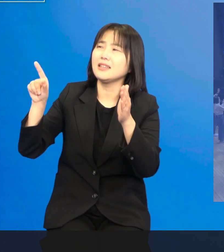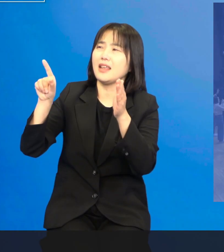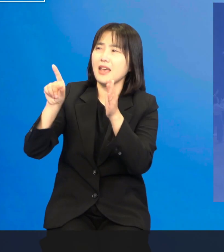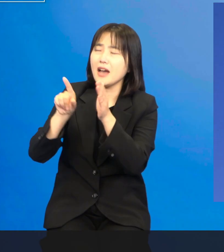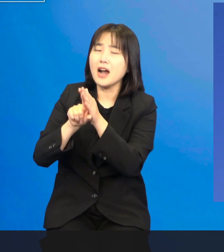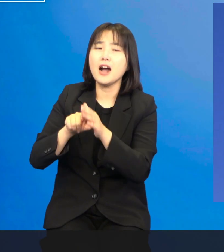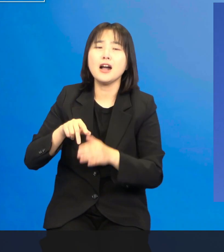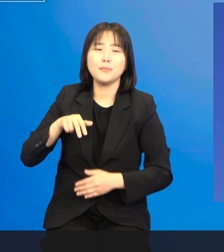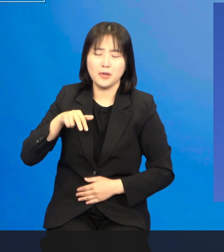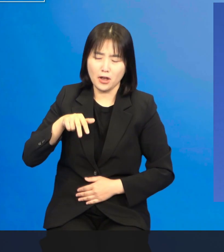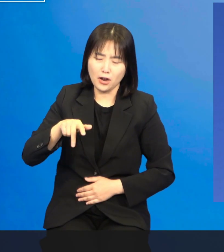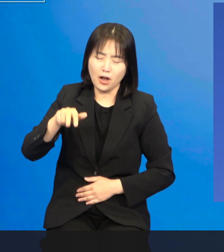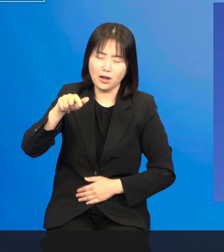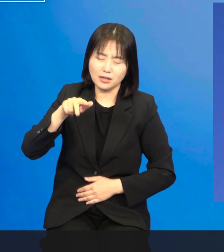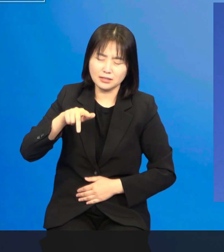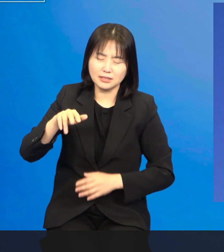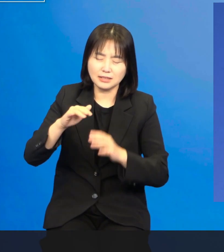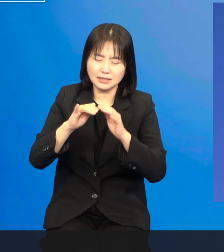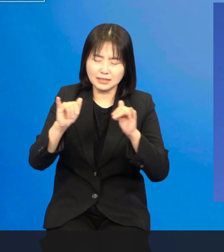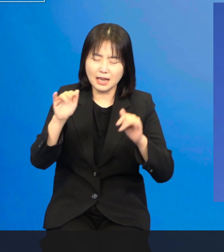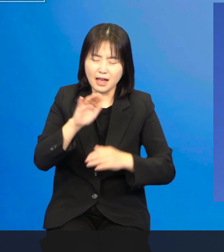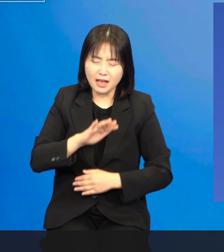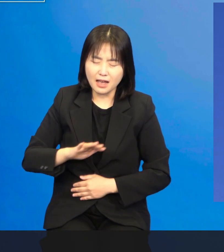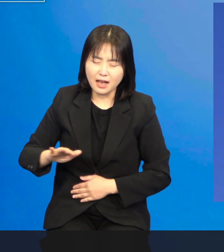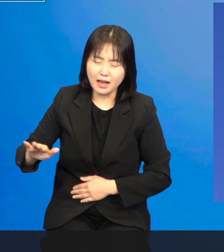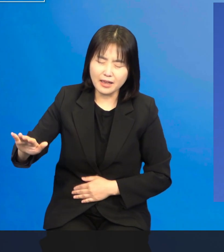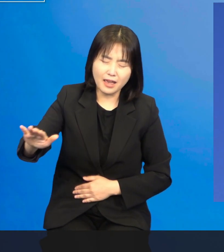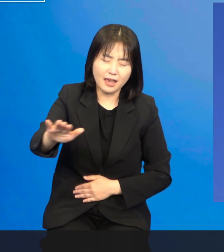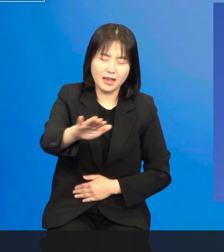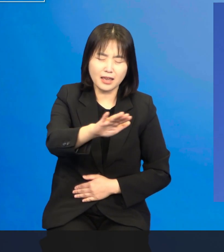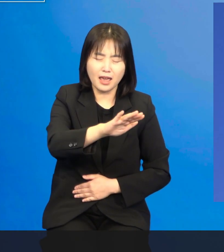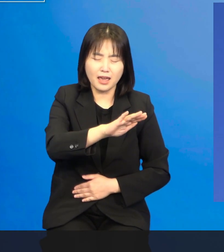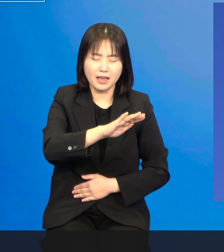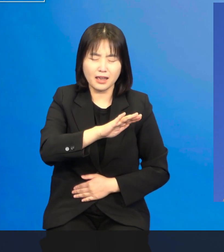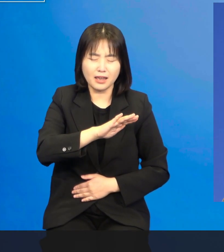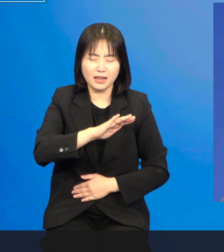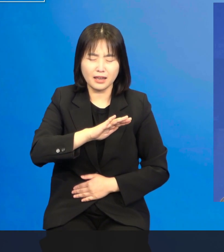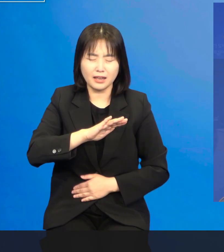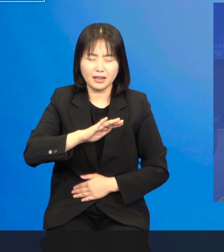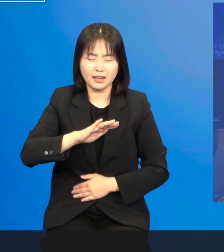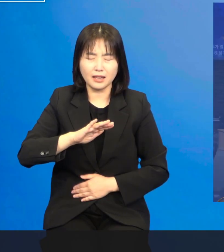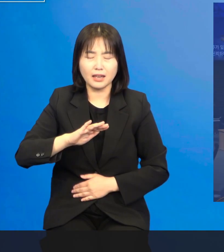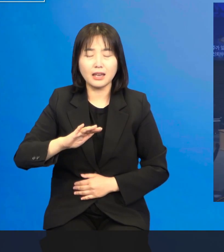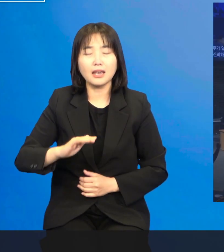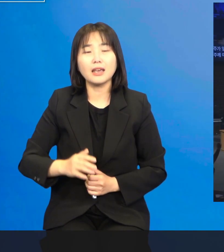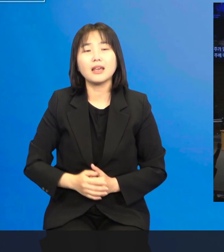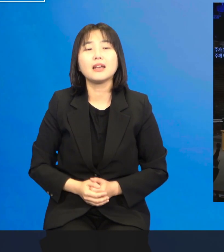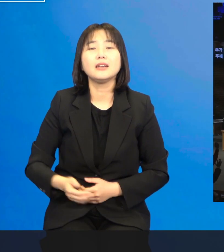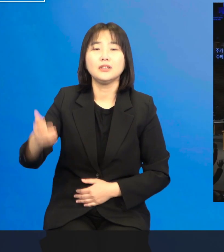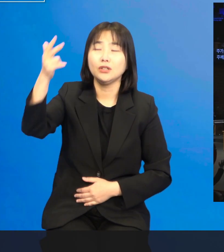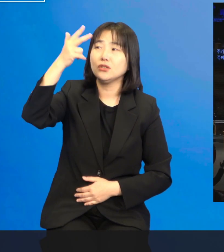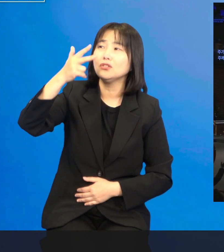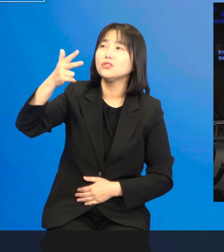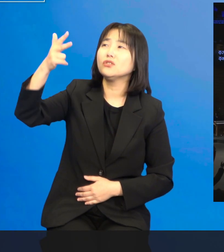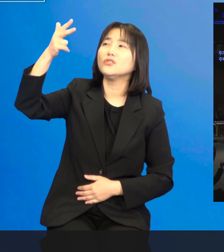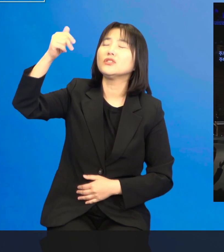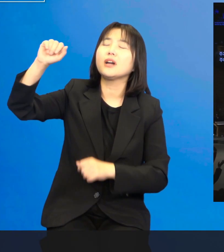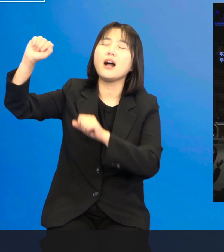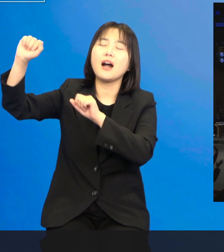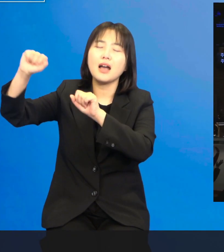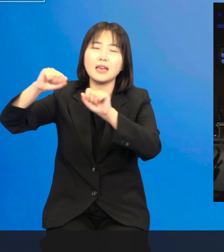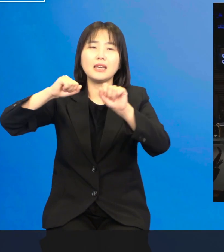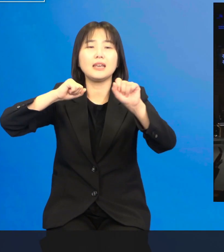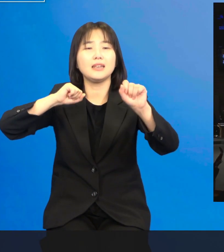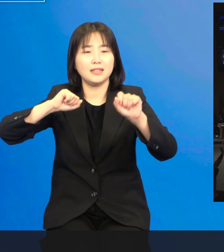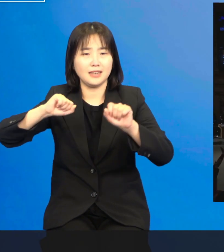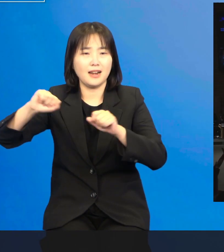일하시네. 신뢰하며 받는 자. 주가 일하십니다. 주가 일하시네.